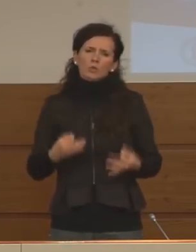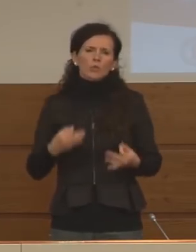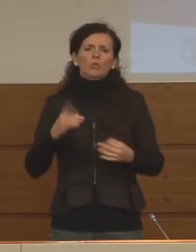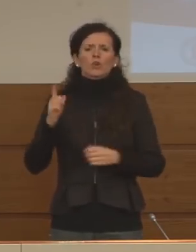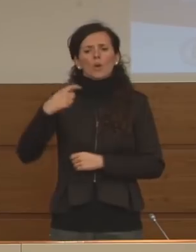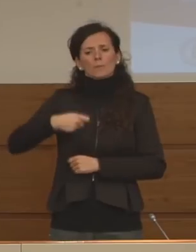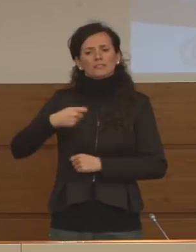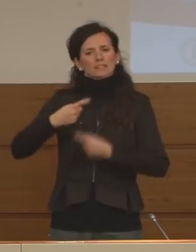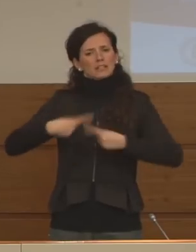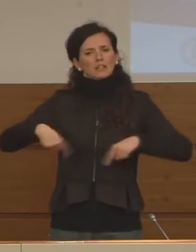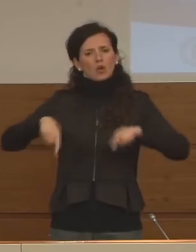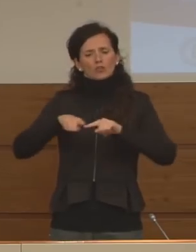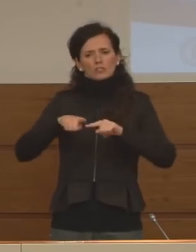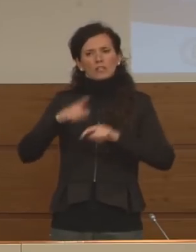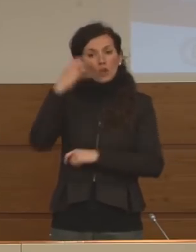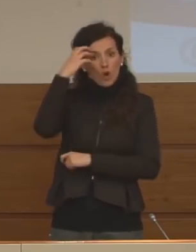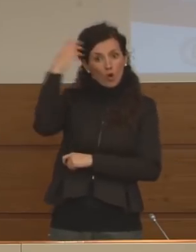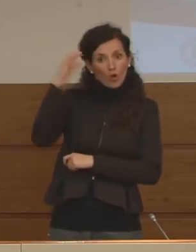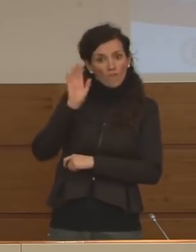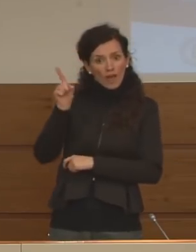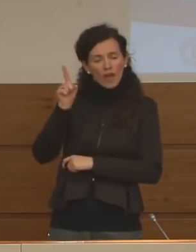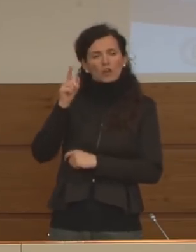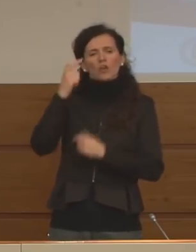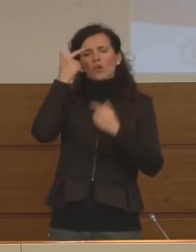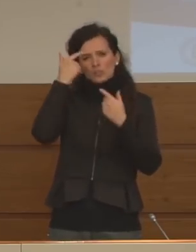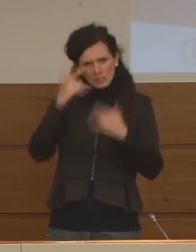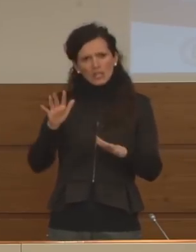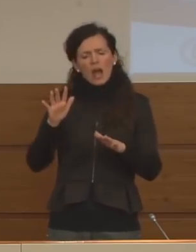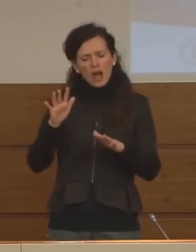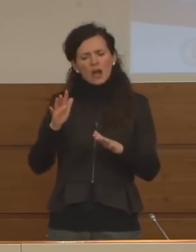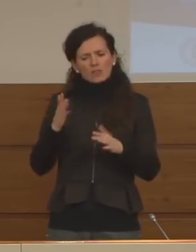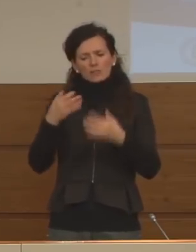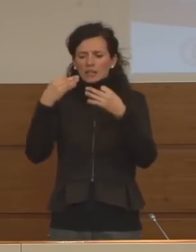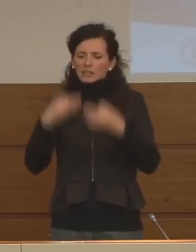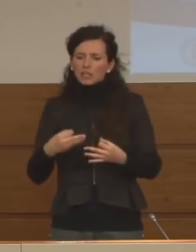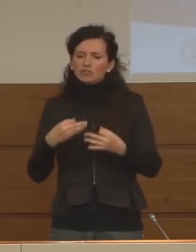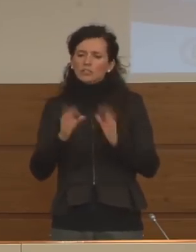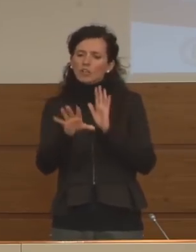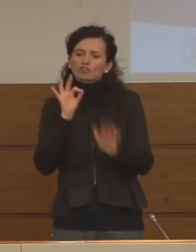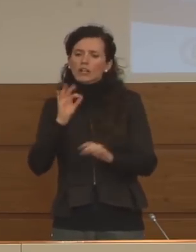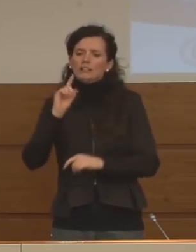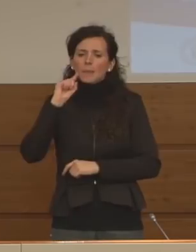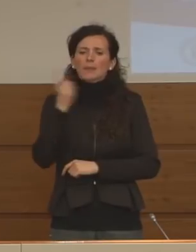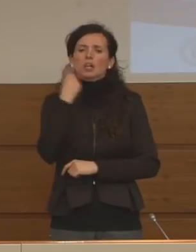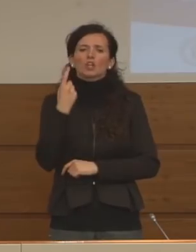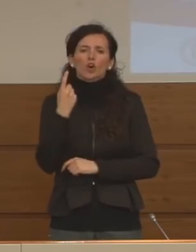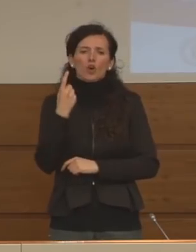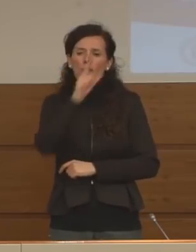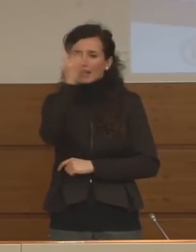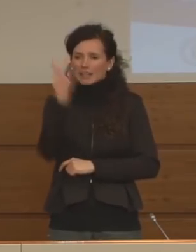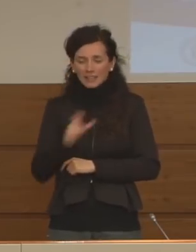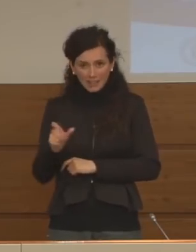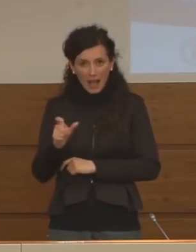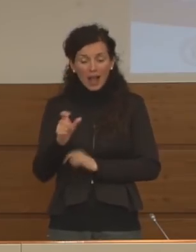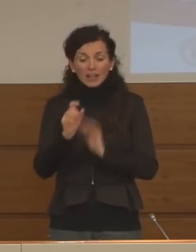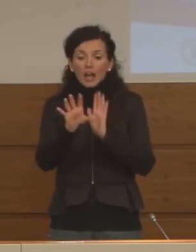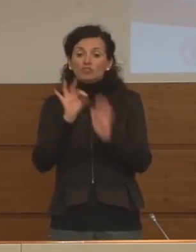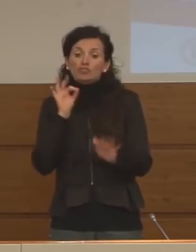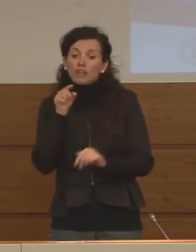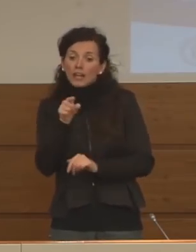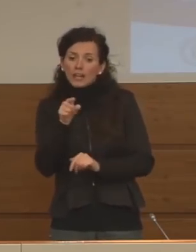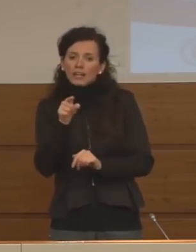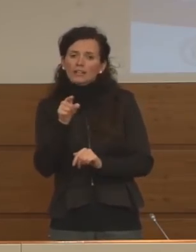come tutto il governo saprà decidere per il meglio anche considerando il lavoro che il